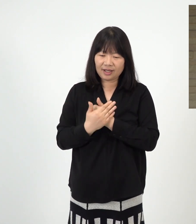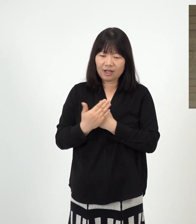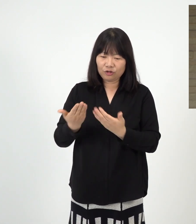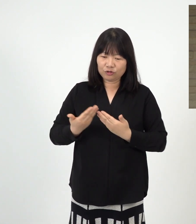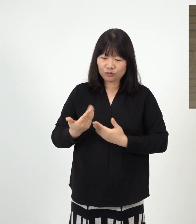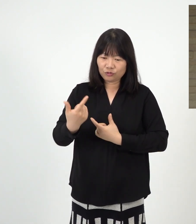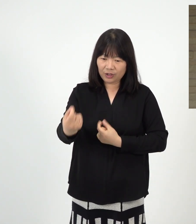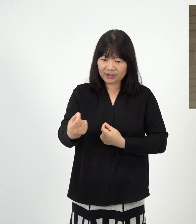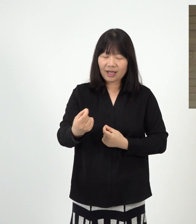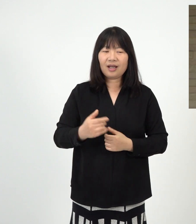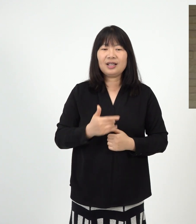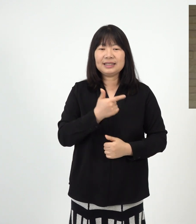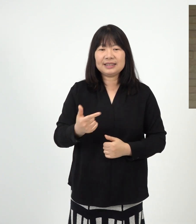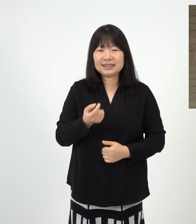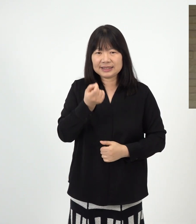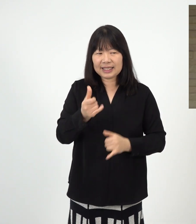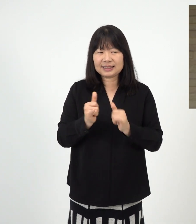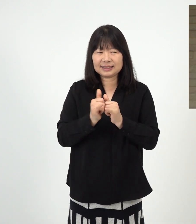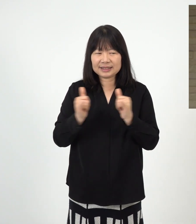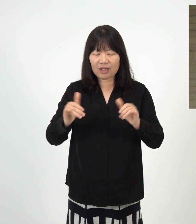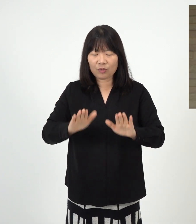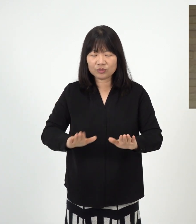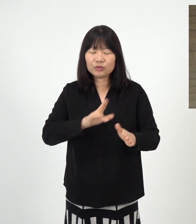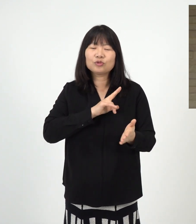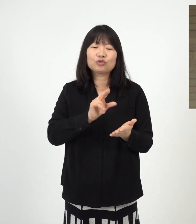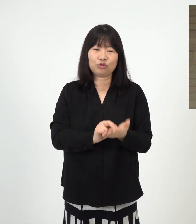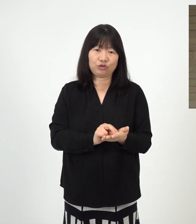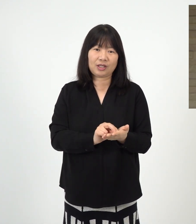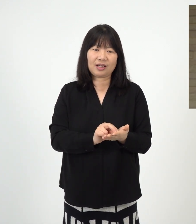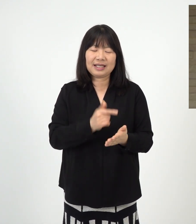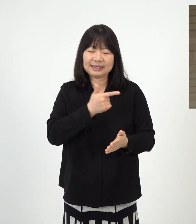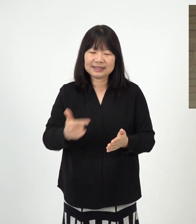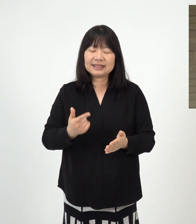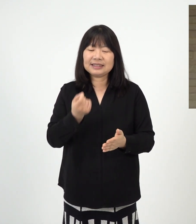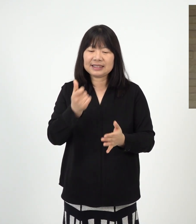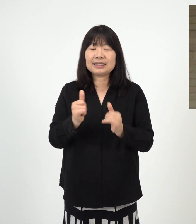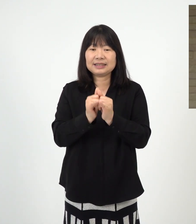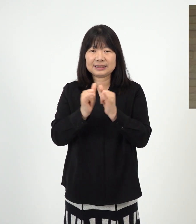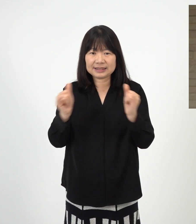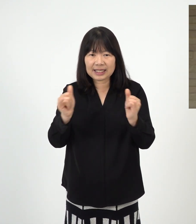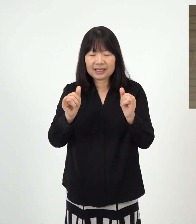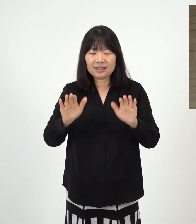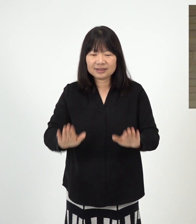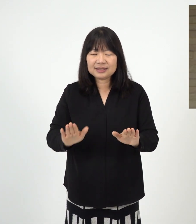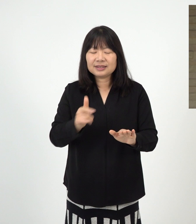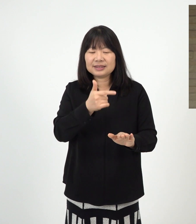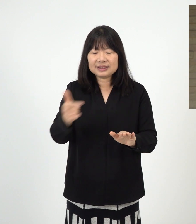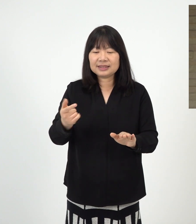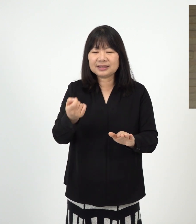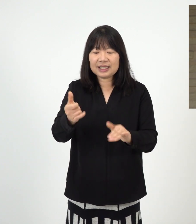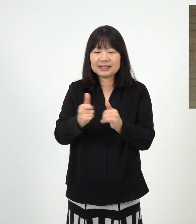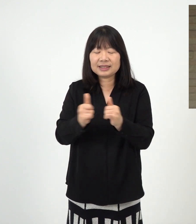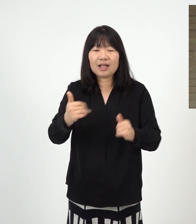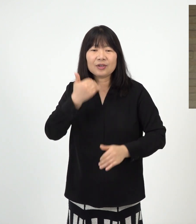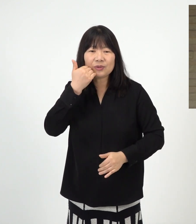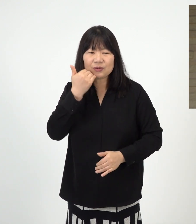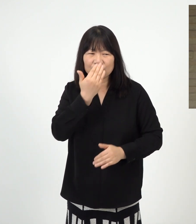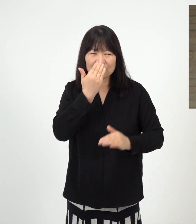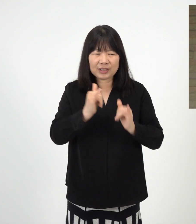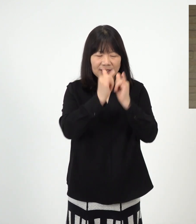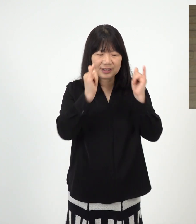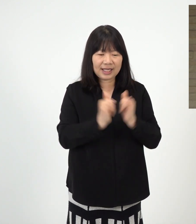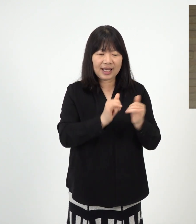하시고, 지극히 작은 자, 오늘의 주제입니다. 지극히 작은 자. 이 지극히 작은 자는 그 당시 유대